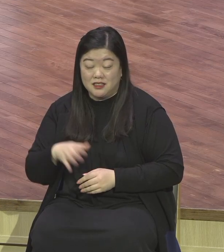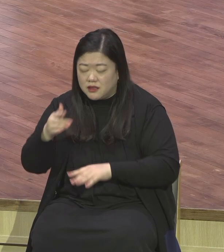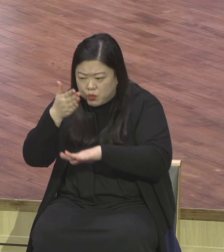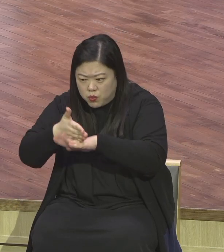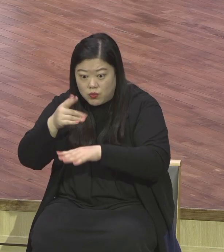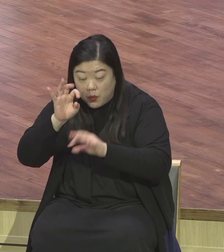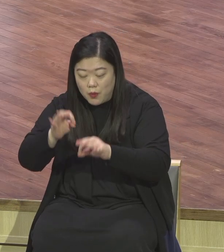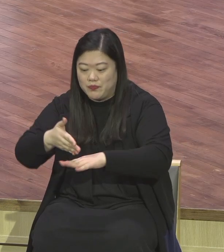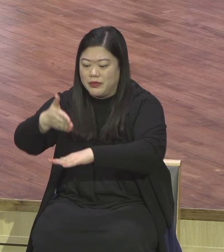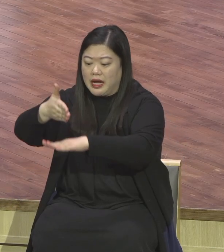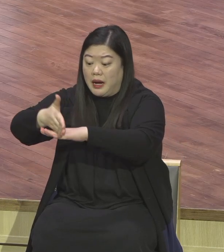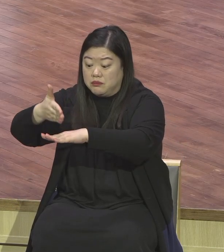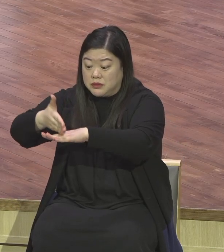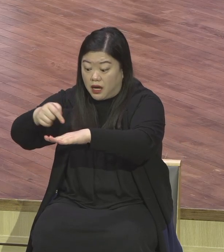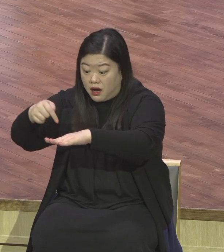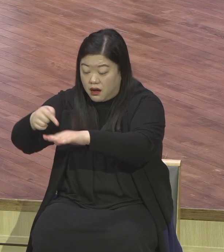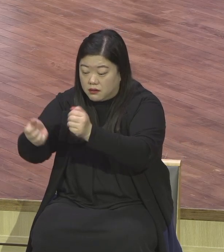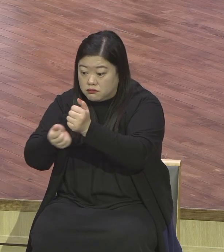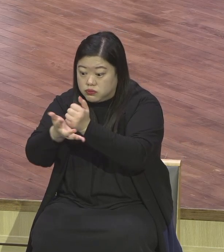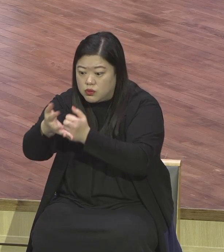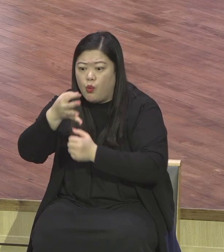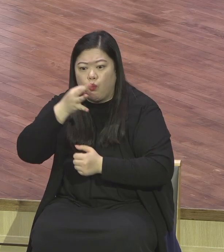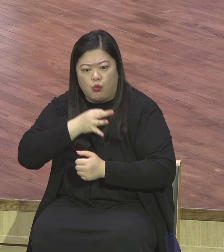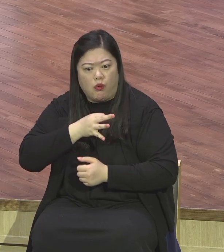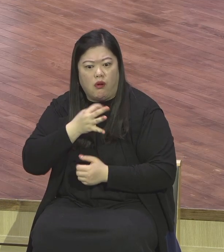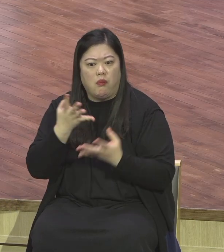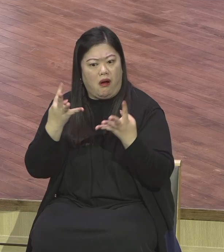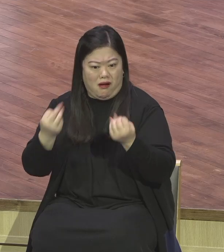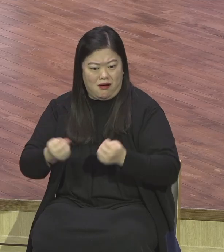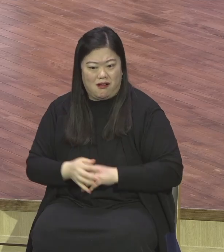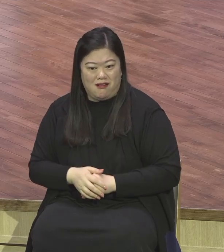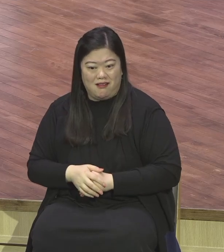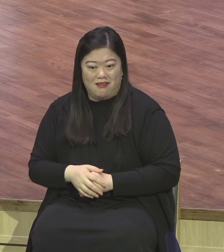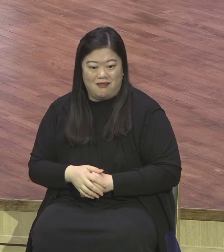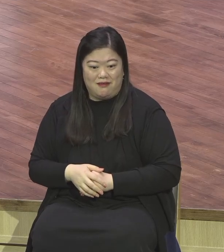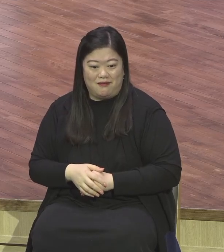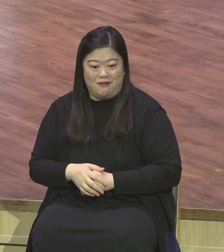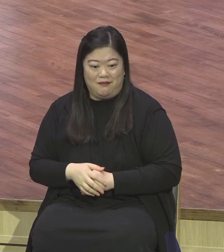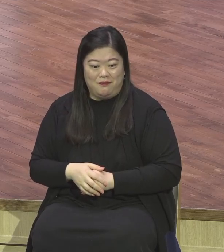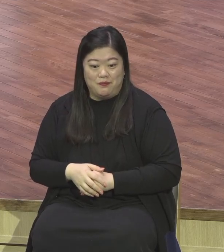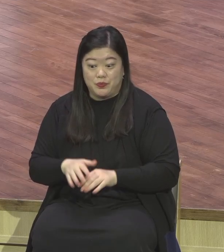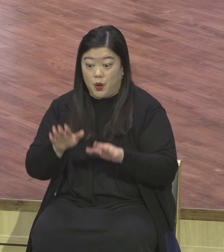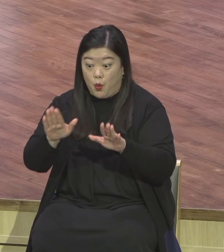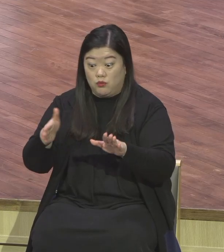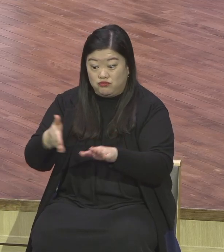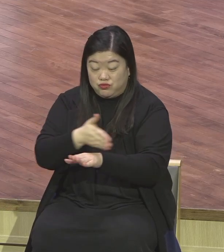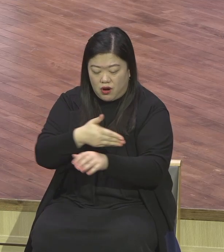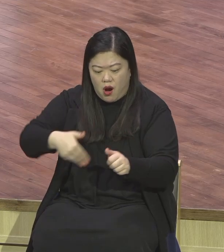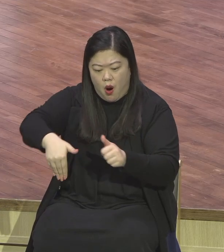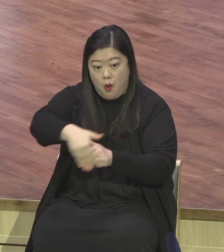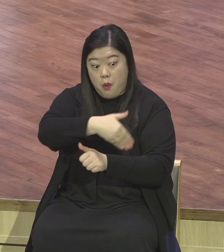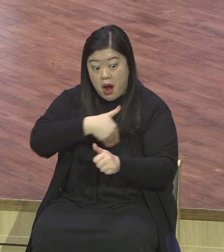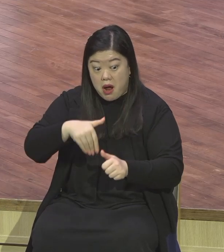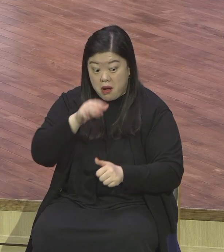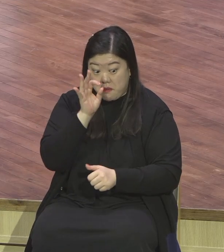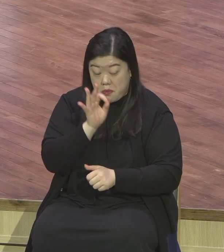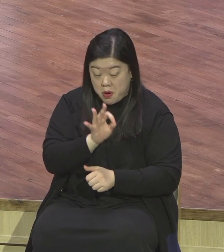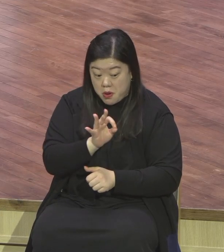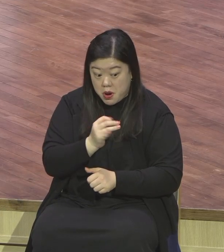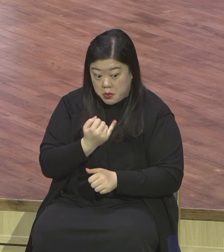많다니까요 여러분이요 감사 자 오늘부터 여러분 상황 환경 따라 감사한 것이 아니라